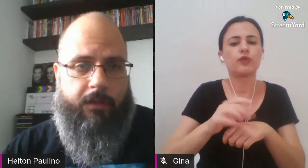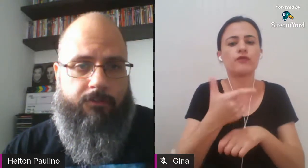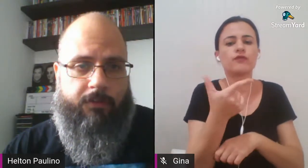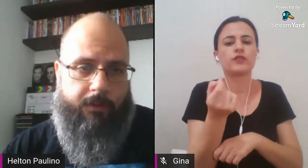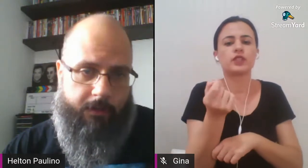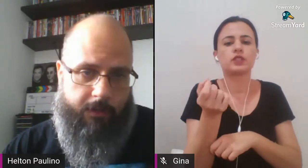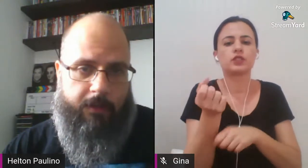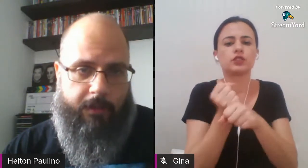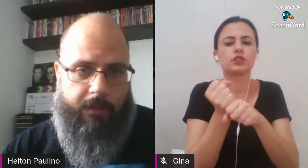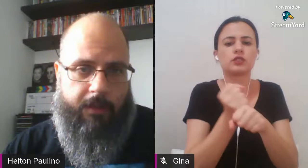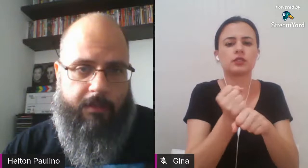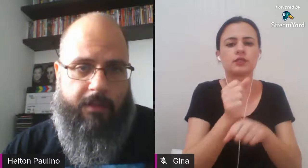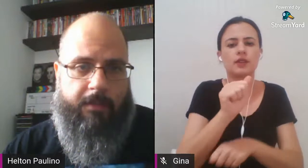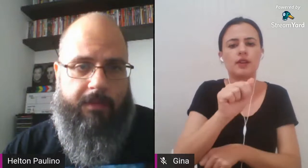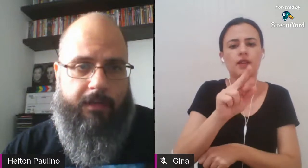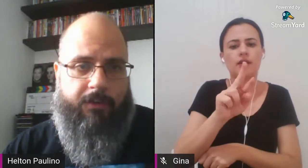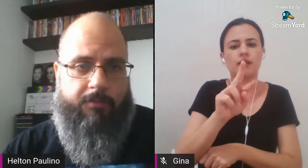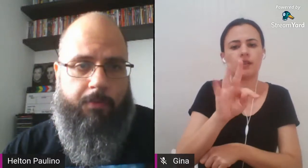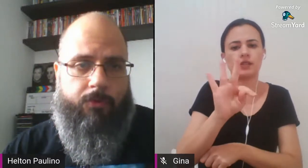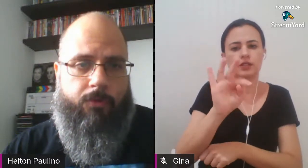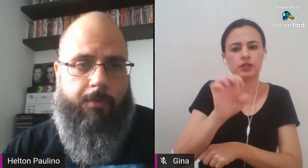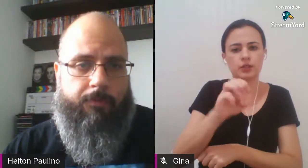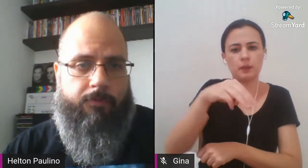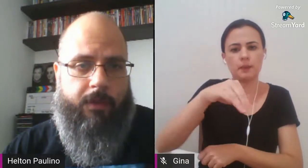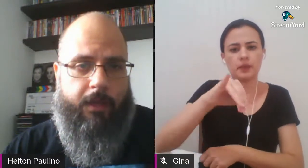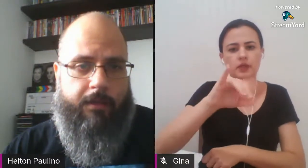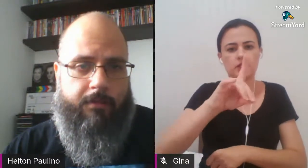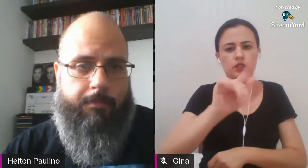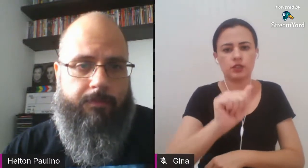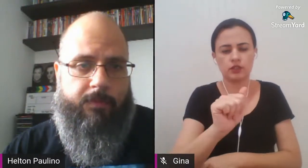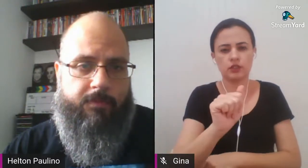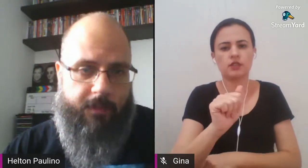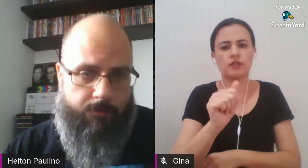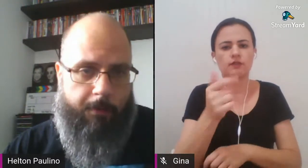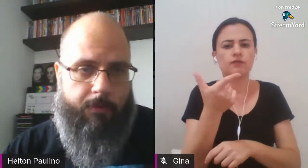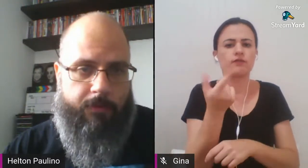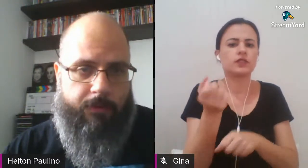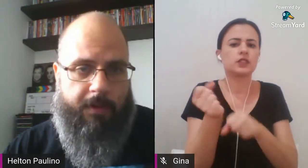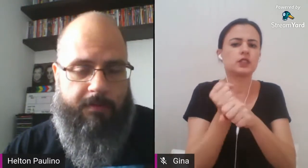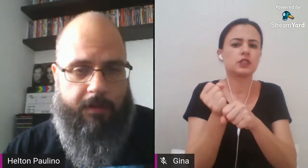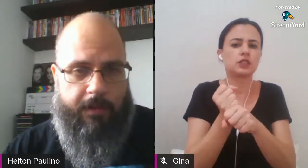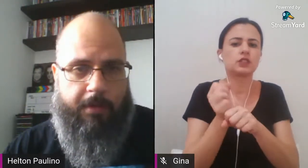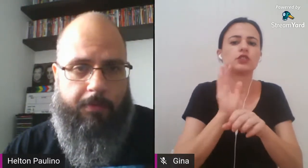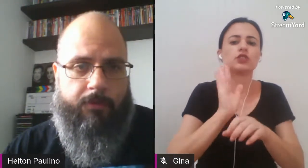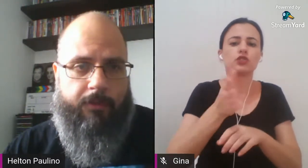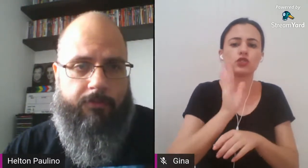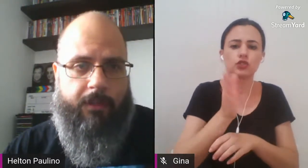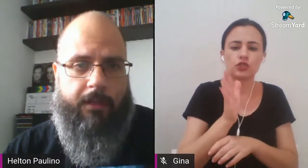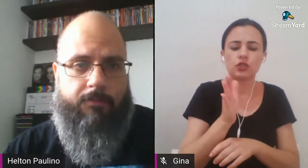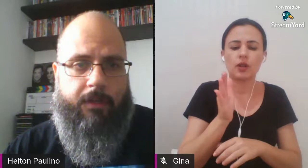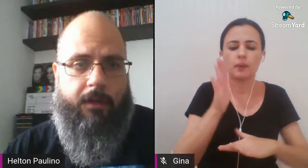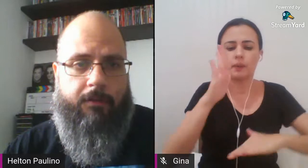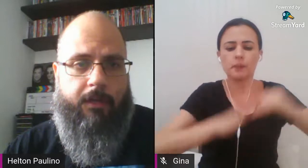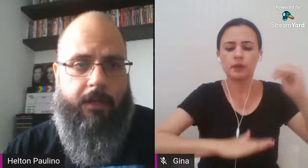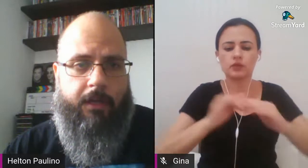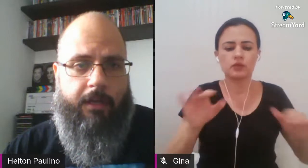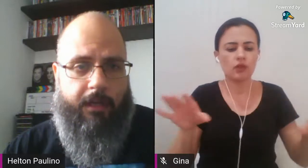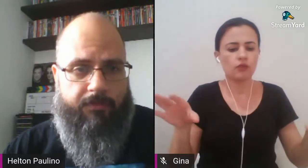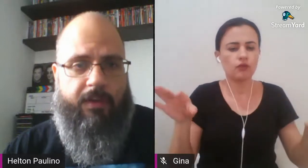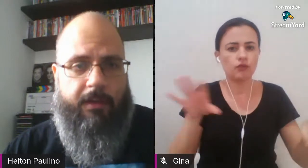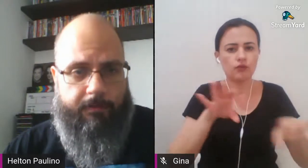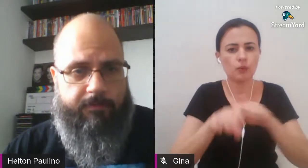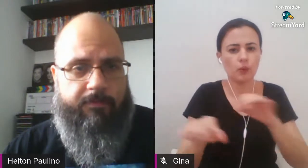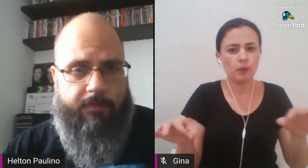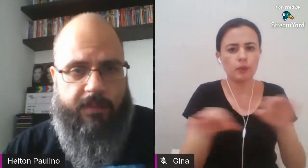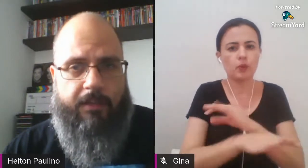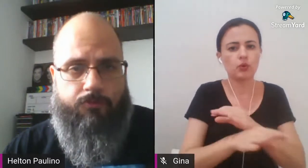curso que, de certa maneira, já exportou profissionais não só para o contexto brasileiro, mas para o contexto internacional, e